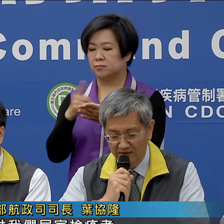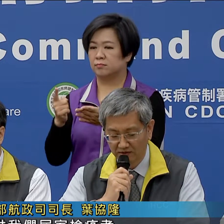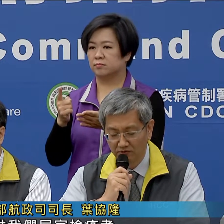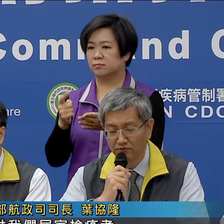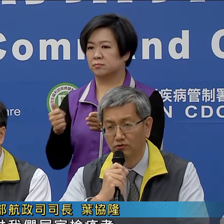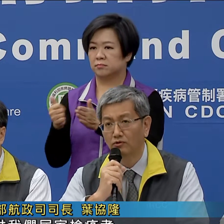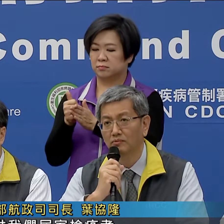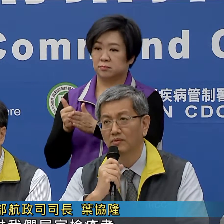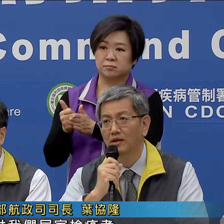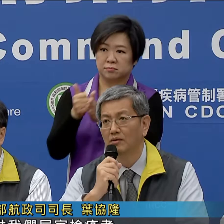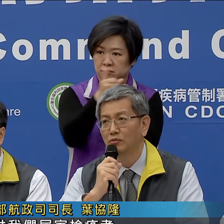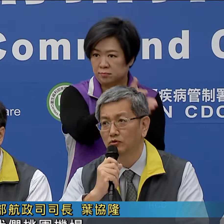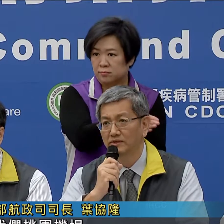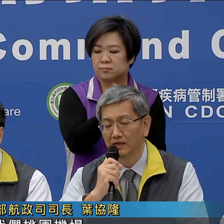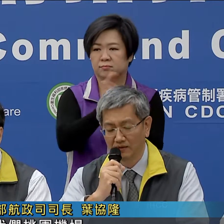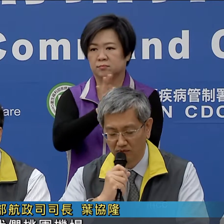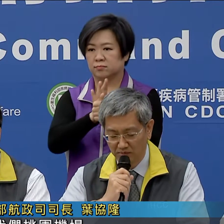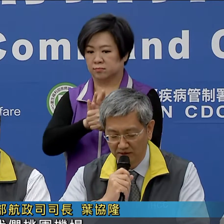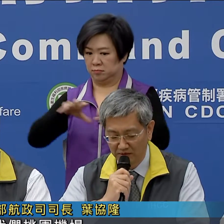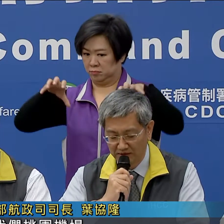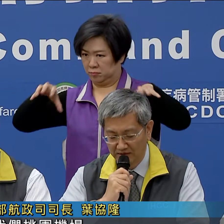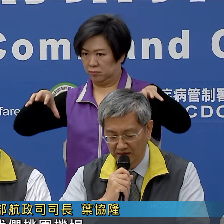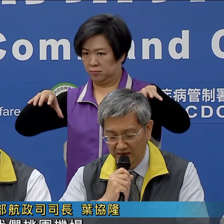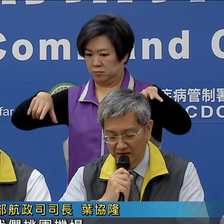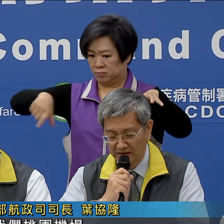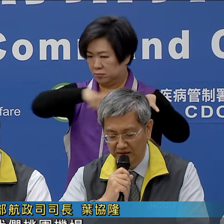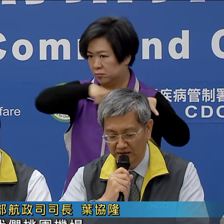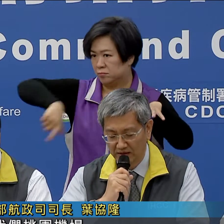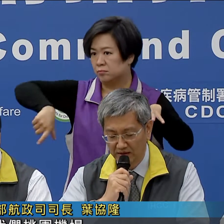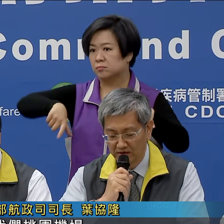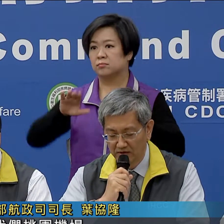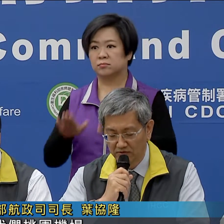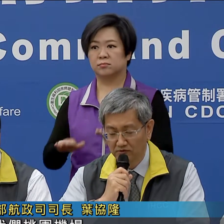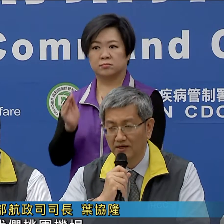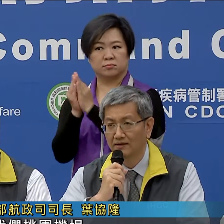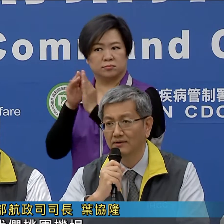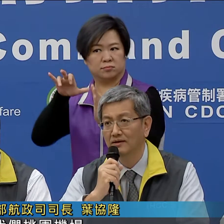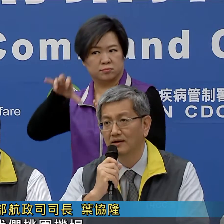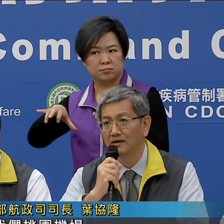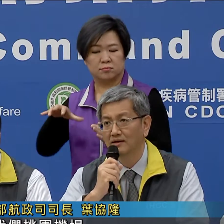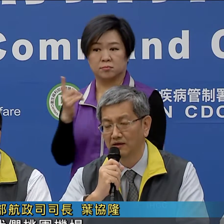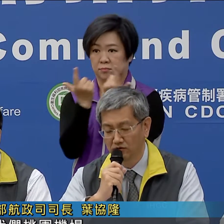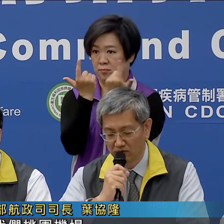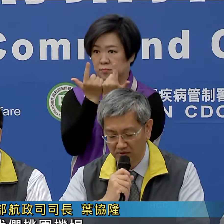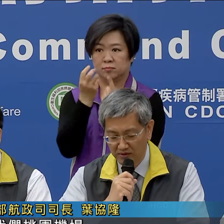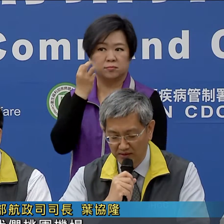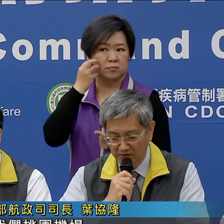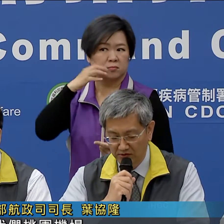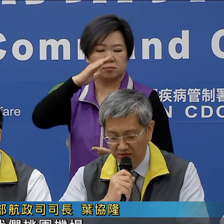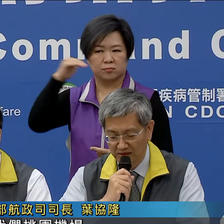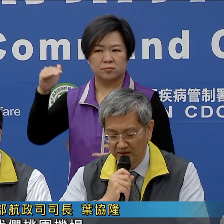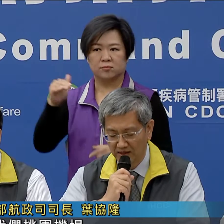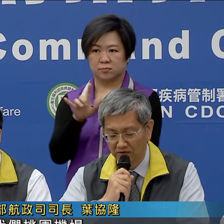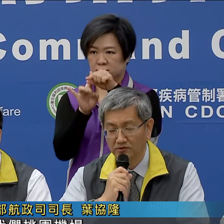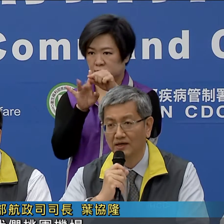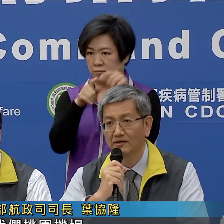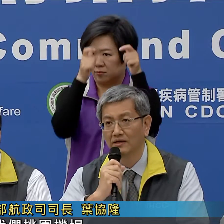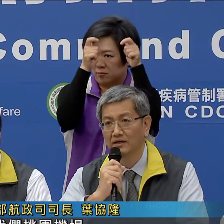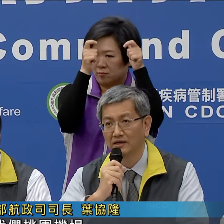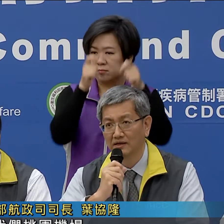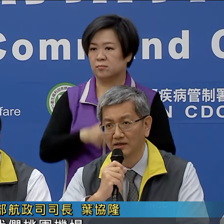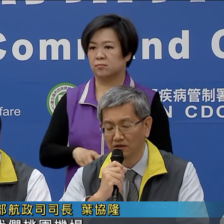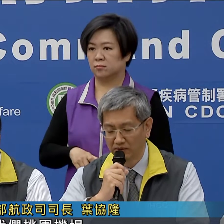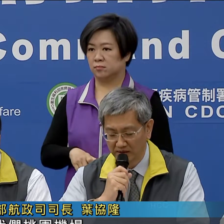对点的交通服务。目前我们桃园机场以及松山、台中、高雄等航空